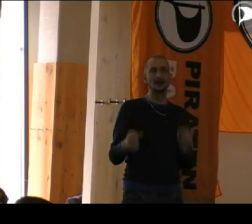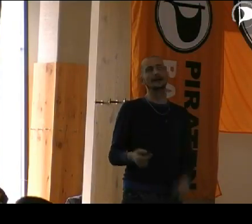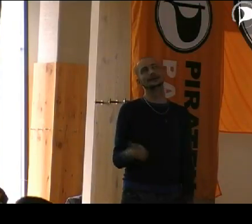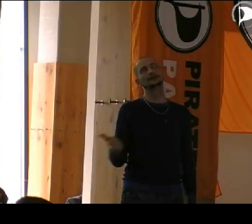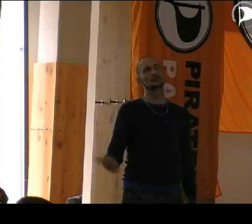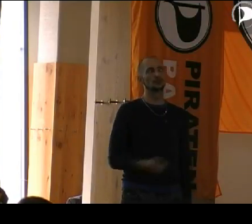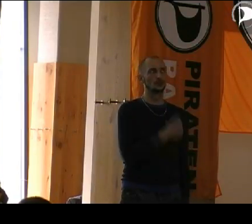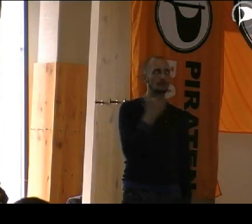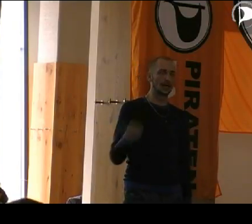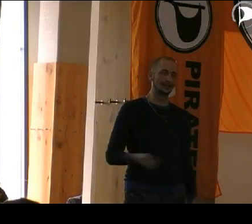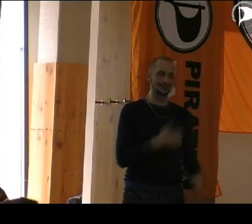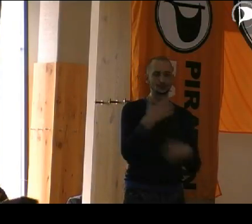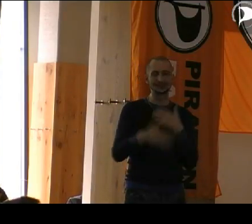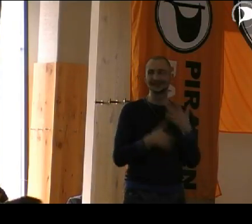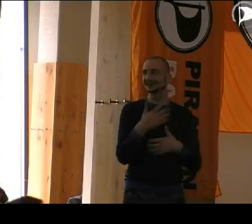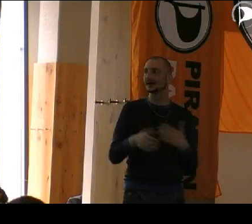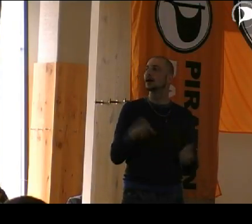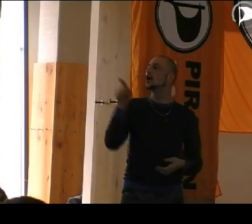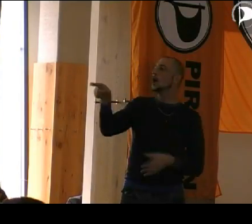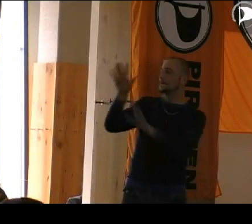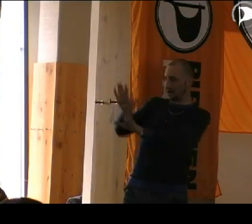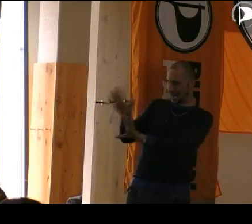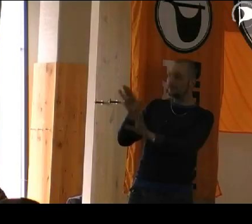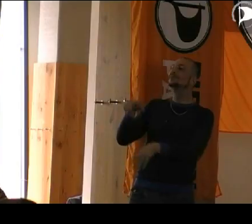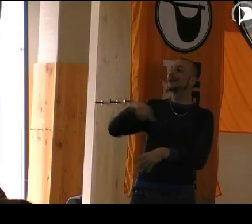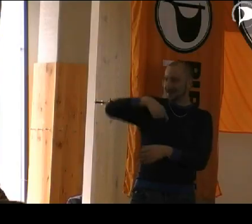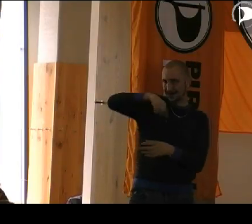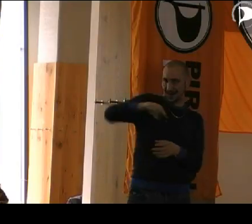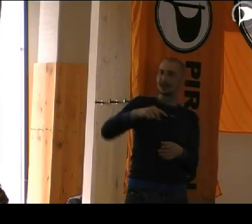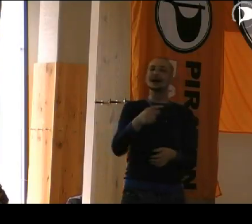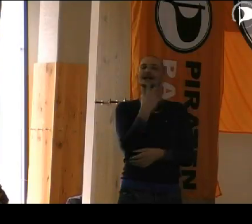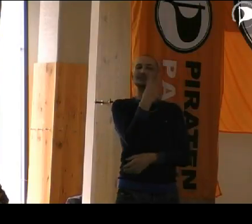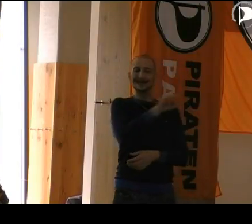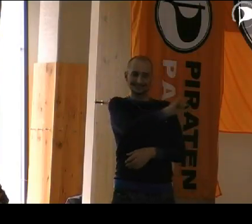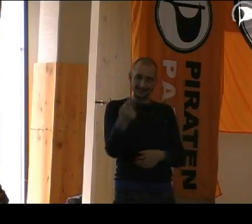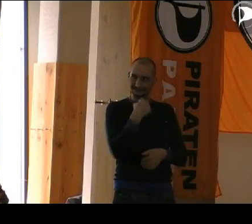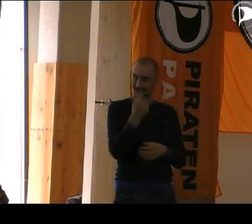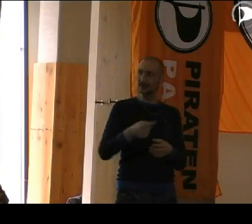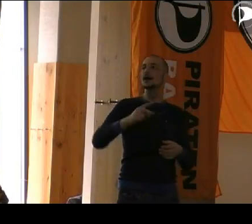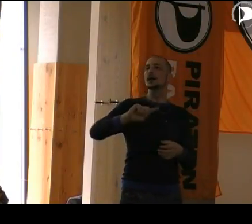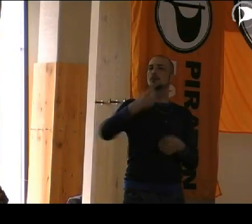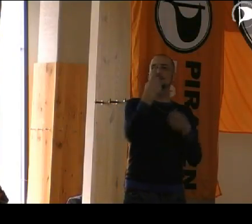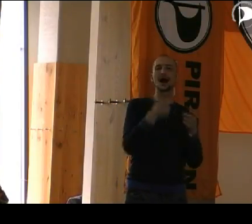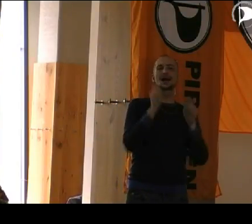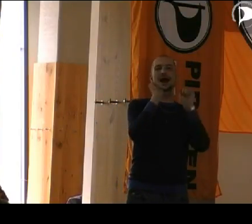super-star loosli verstellt sein findet noch mal ganz kurz in zwei sätzen an